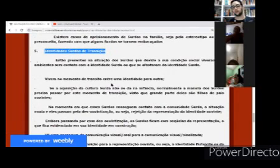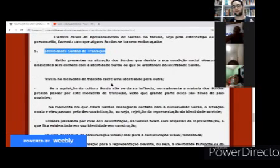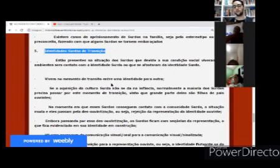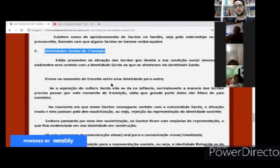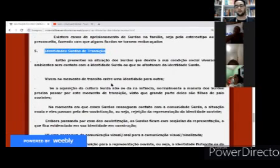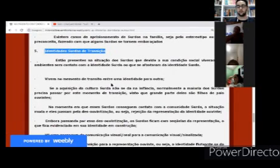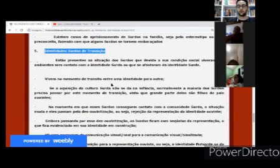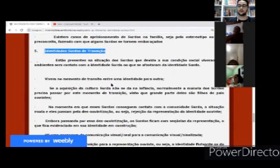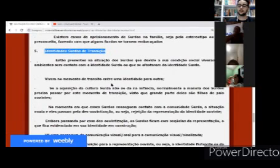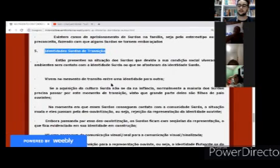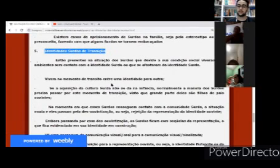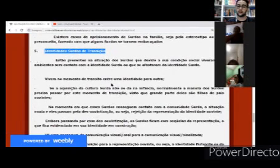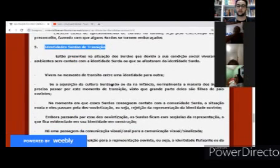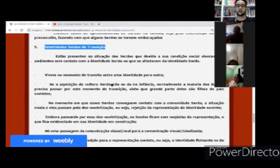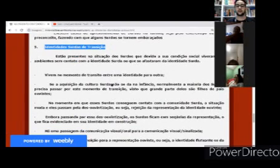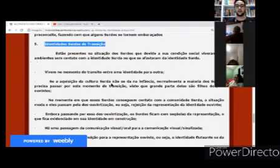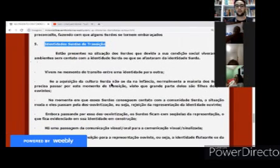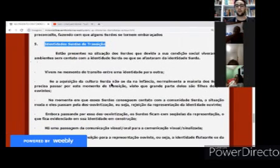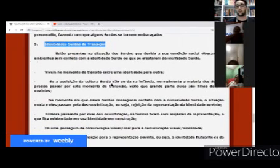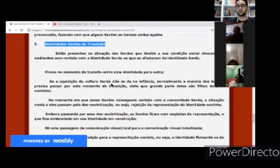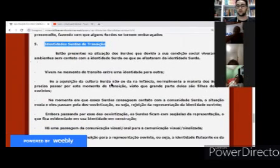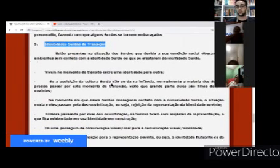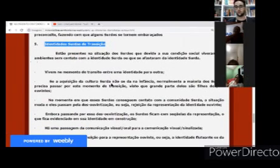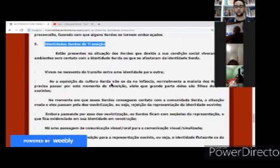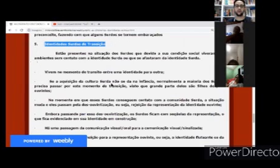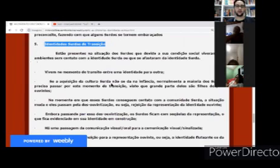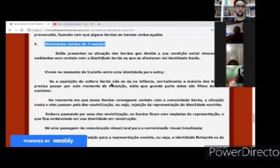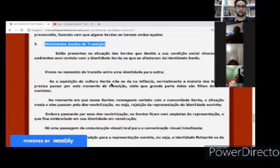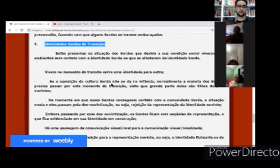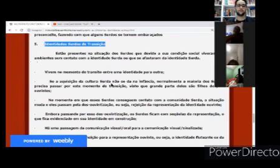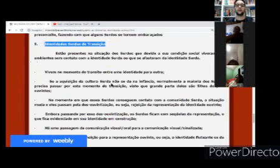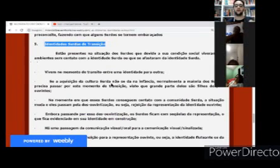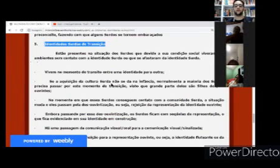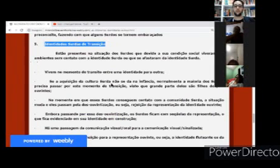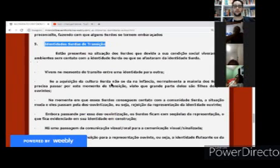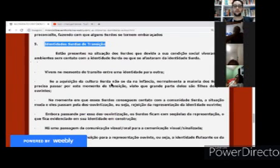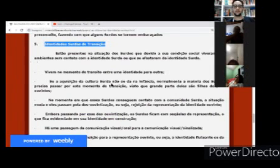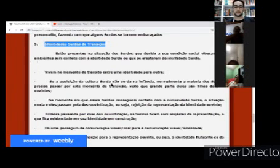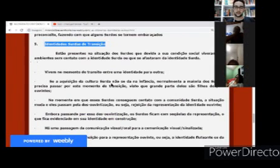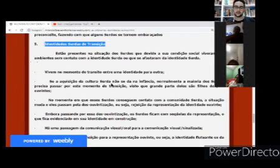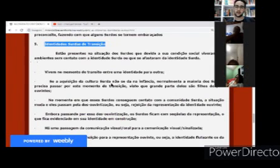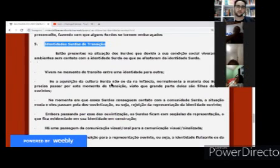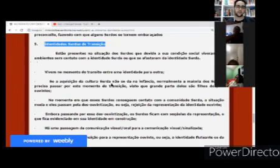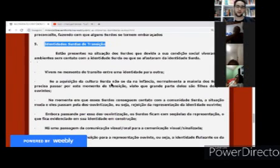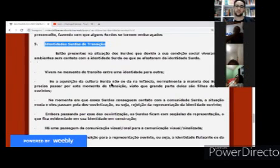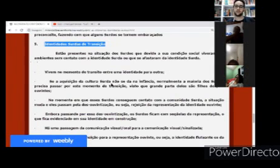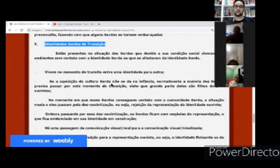tempo foi percebido essa necessidade, que por conta de outros, no caso dela, foi percebida essa necessidade, mas pode ser